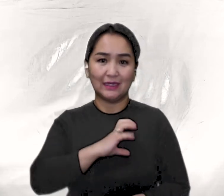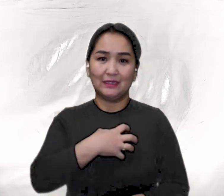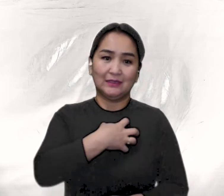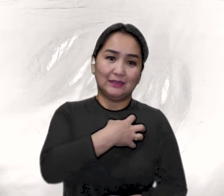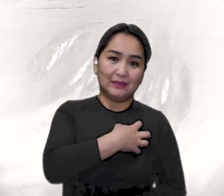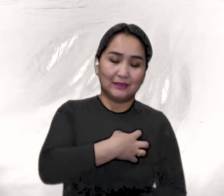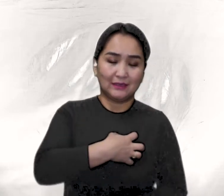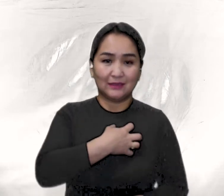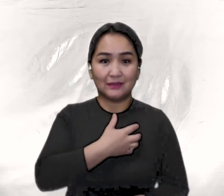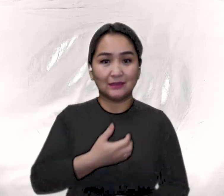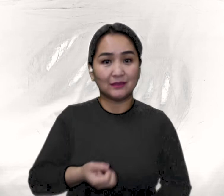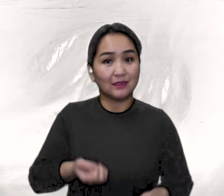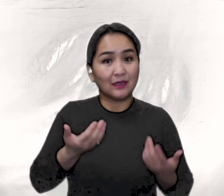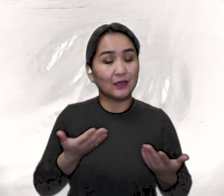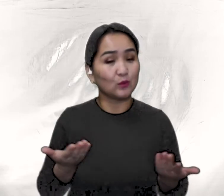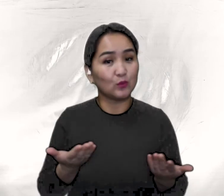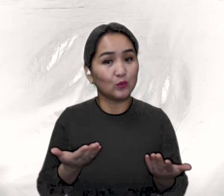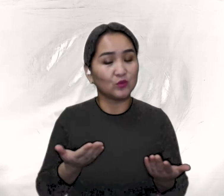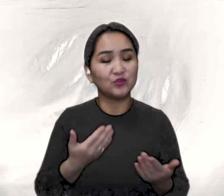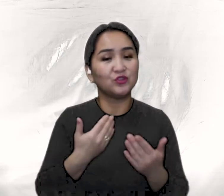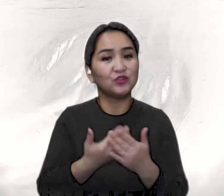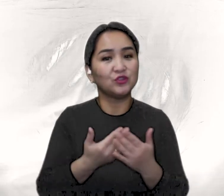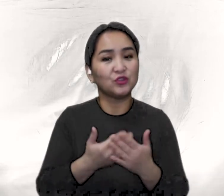зах нь яг юу мэдчихэв үл зүгээр вэ?